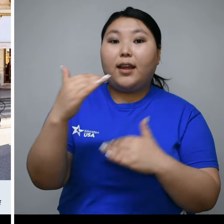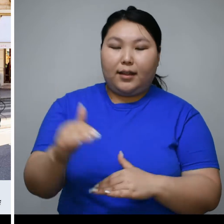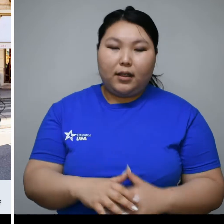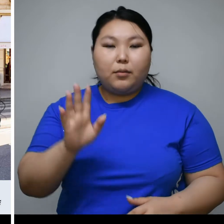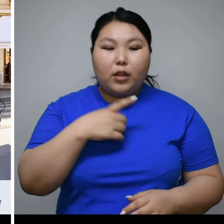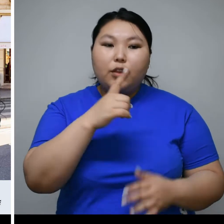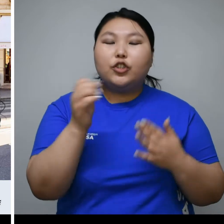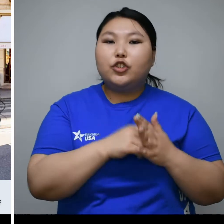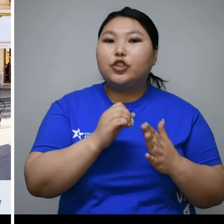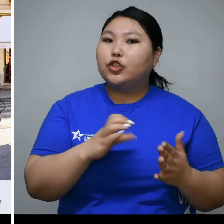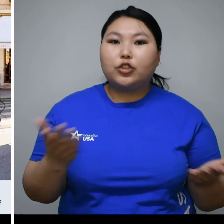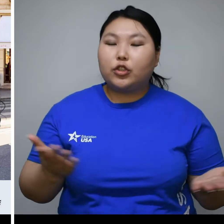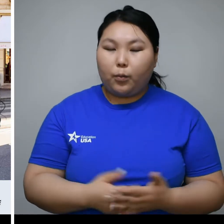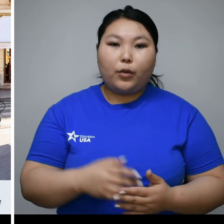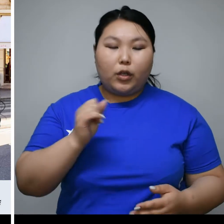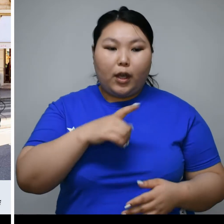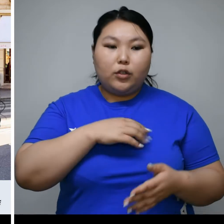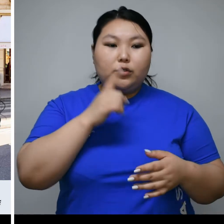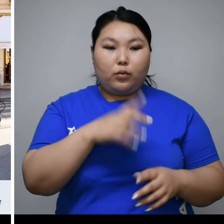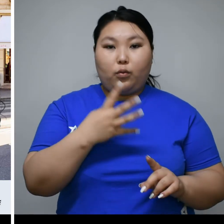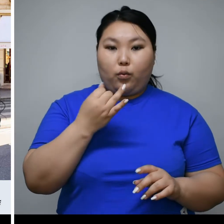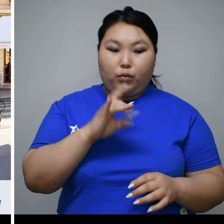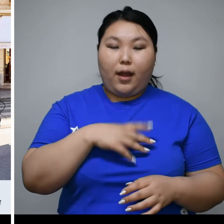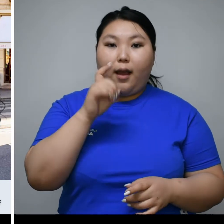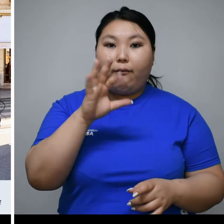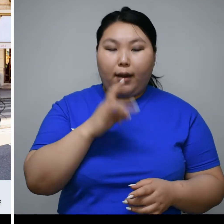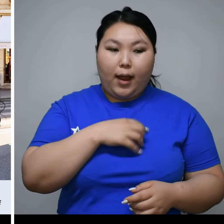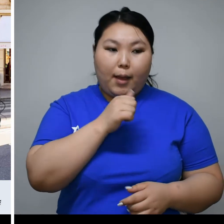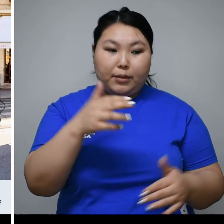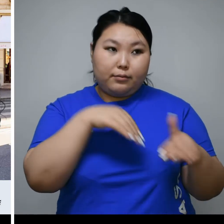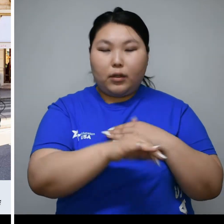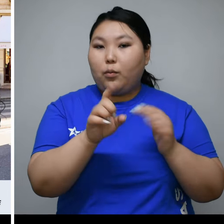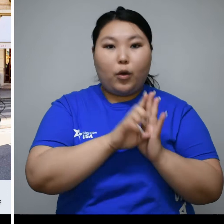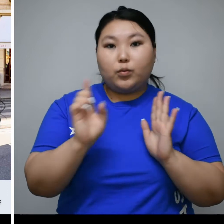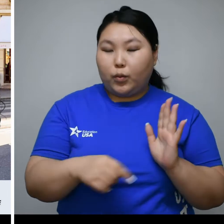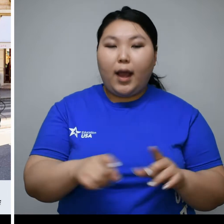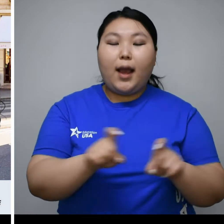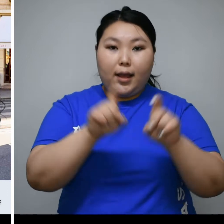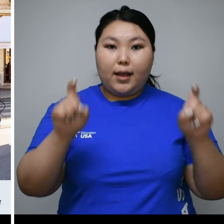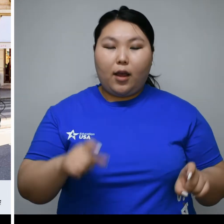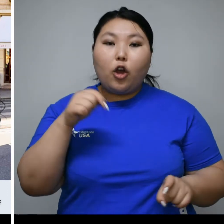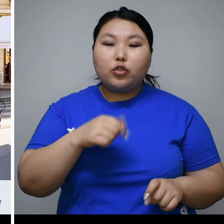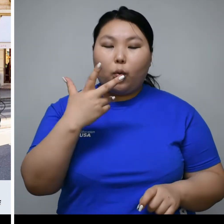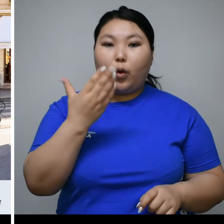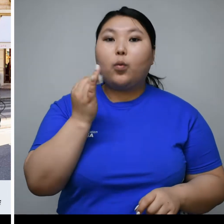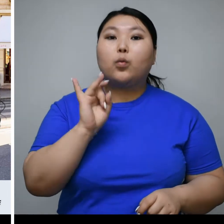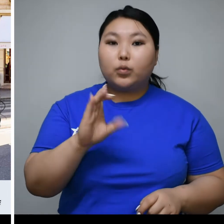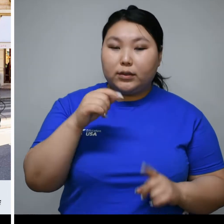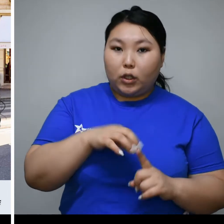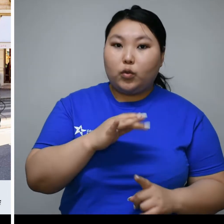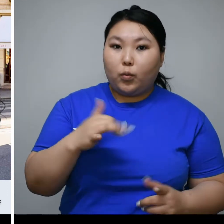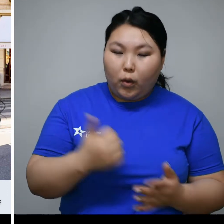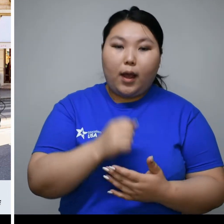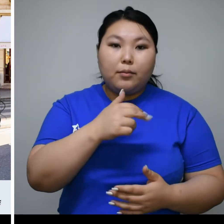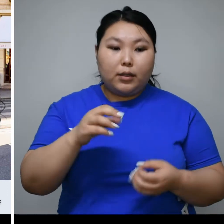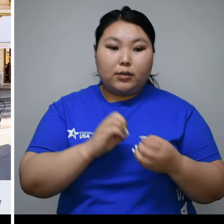Тэгэхээр нэгсэндээ бол яг 4-р курсынхаа хавар apply хийх юм бол боломжгүй гэсэн. Харин одоо 3-р курстэй ч юм